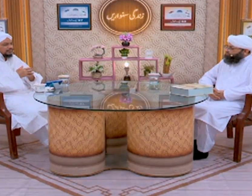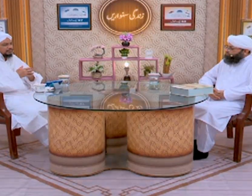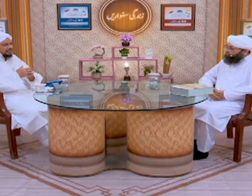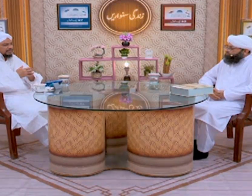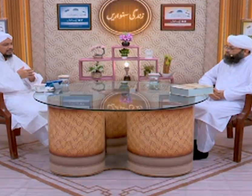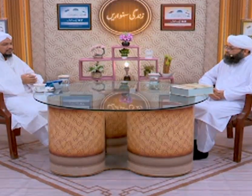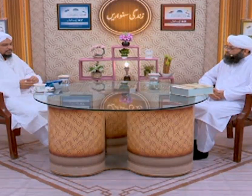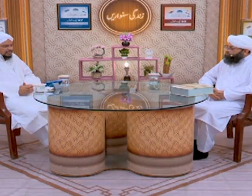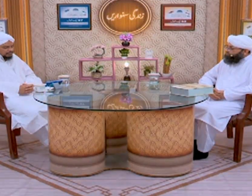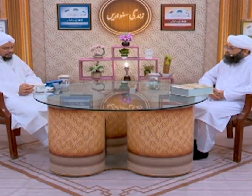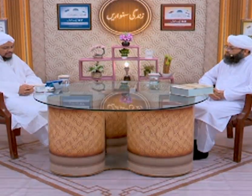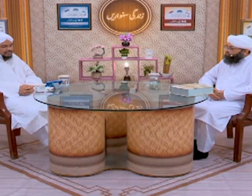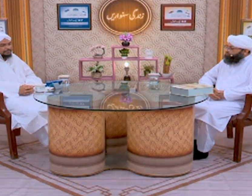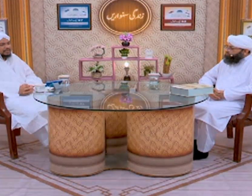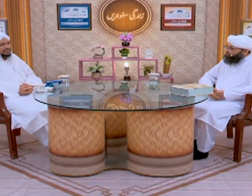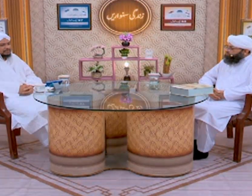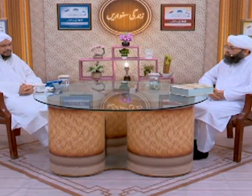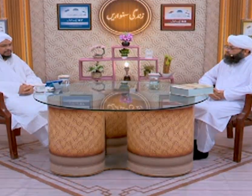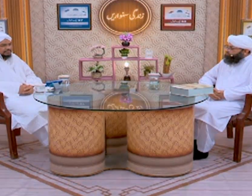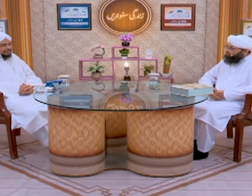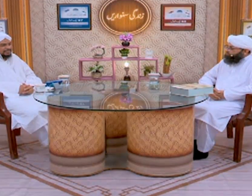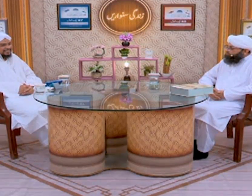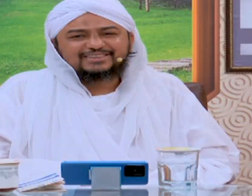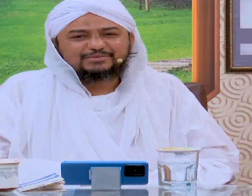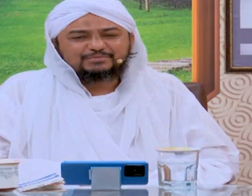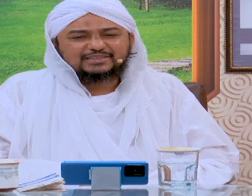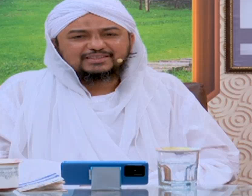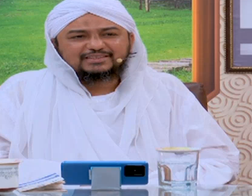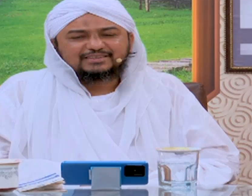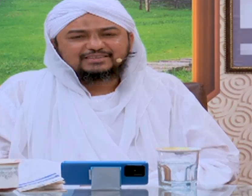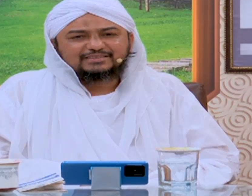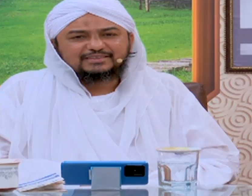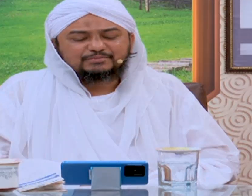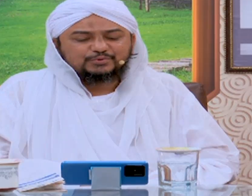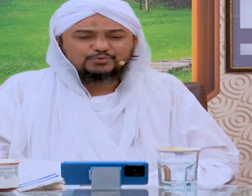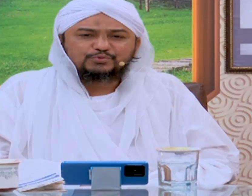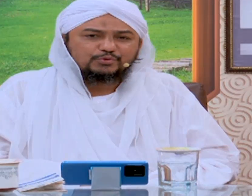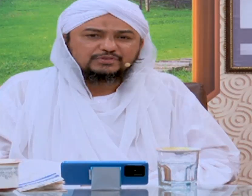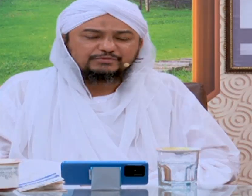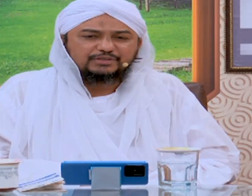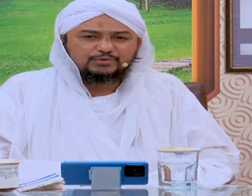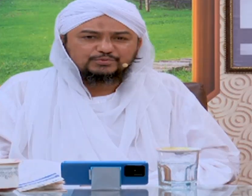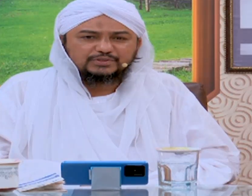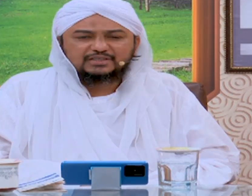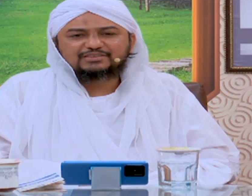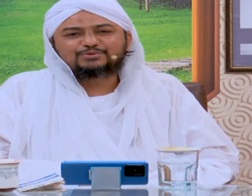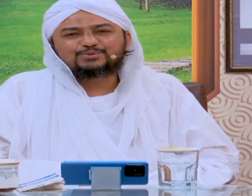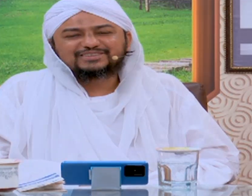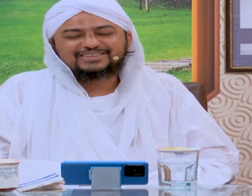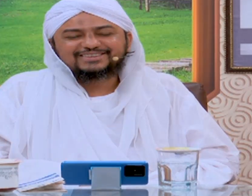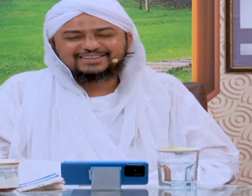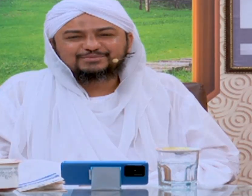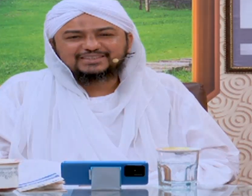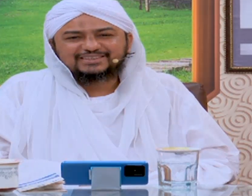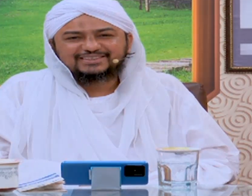کے بہت بڑے بڑے نقصانات ہوتے ہیں. خیر اپنے سیگمنٹ کی طرف ہم بڑھتے ہیں, یہ موضوع تو بہت طویل موضوع ہے, خاص لوگوں